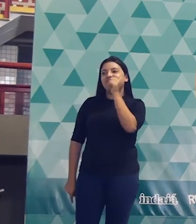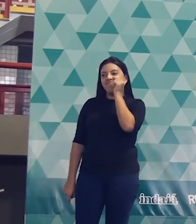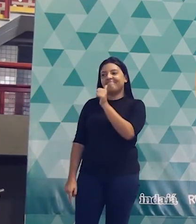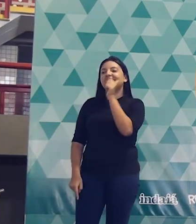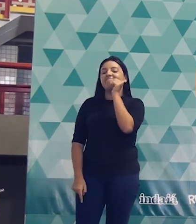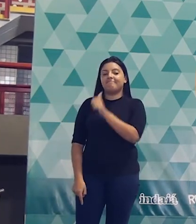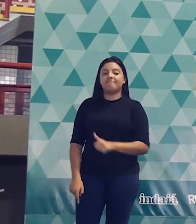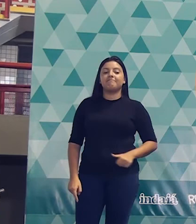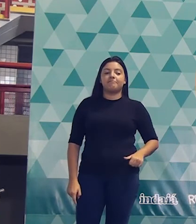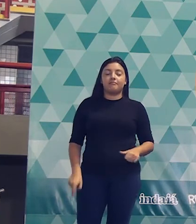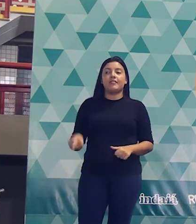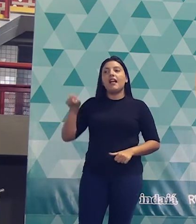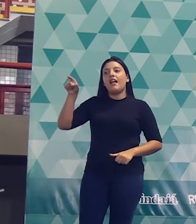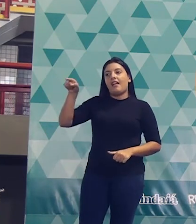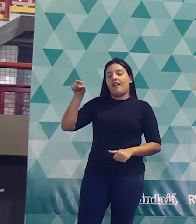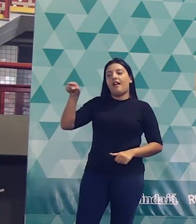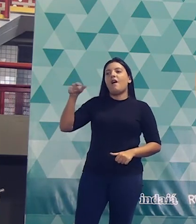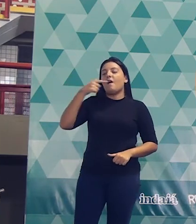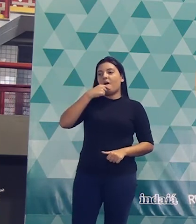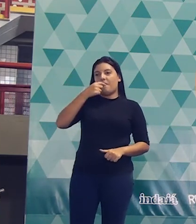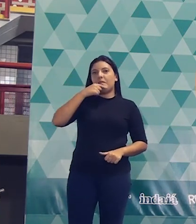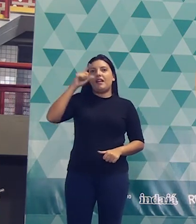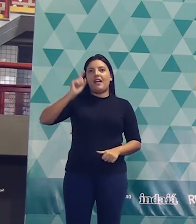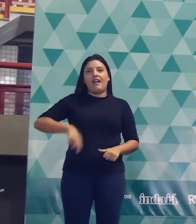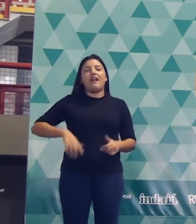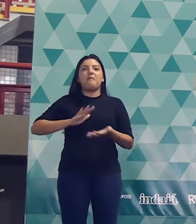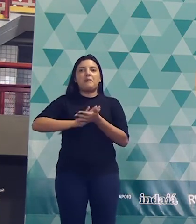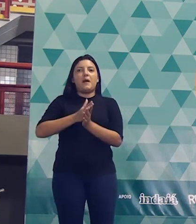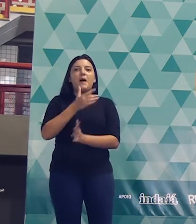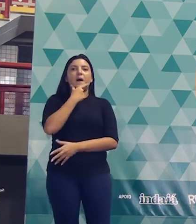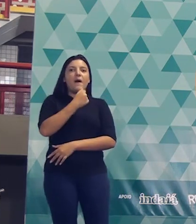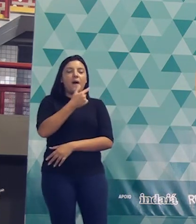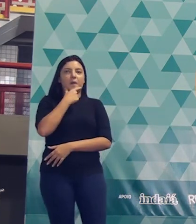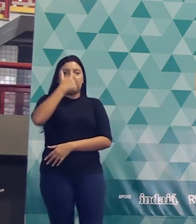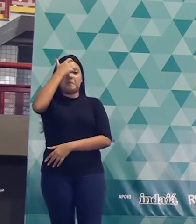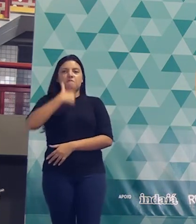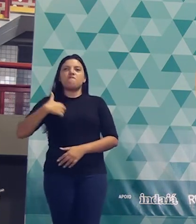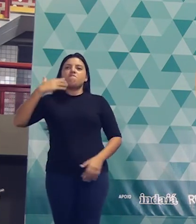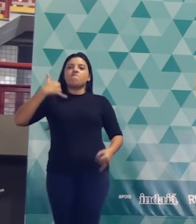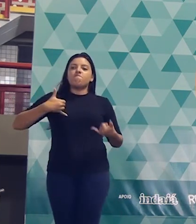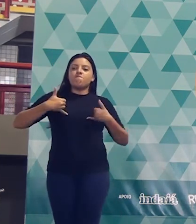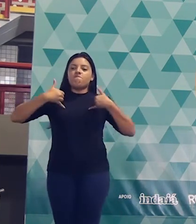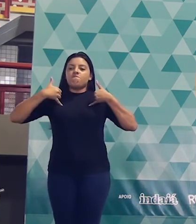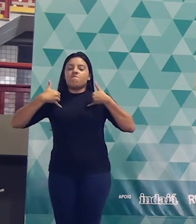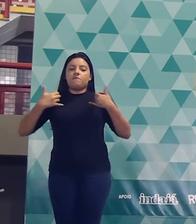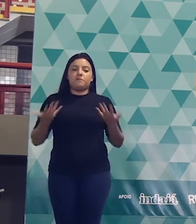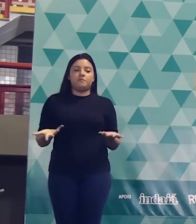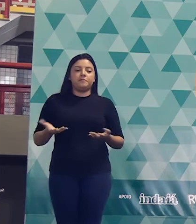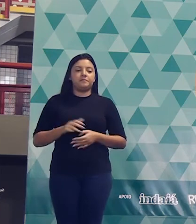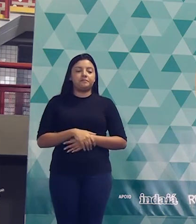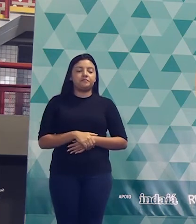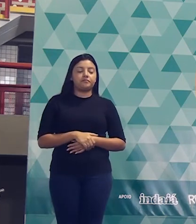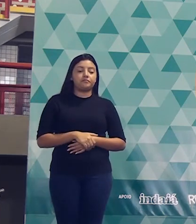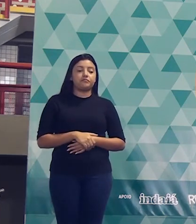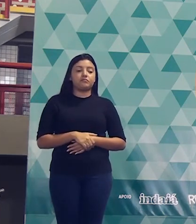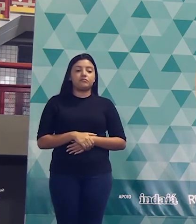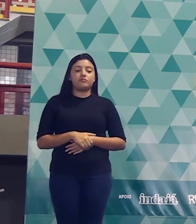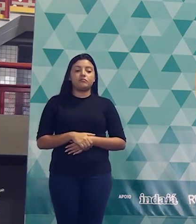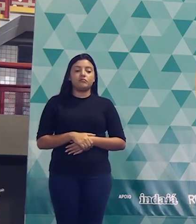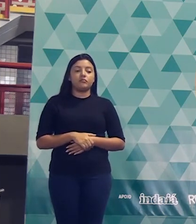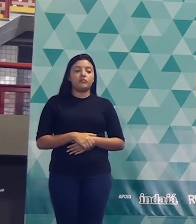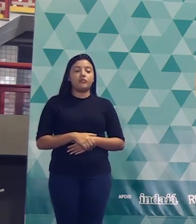entrelinhas que ele é machista. Ó, quando se trata de informações implícitas,